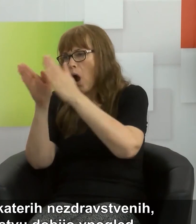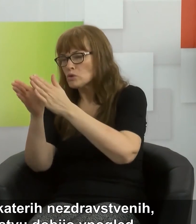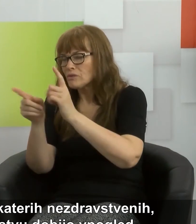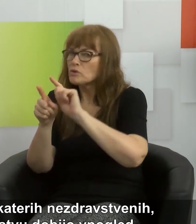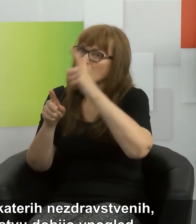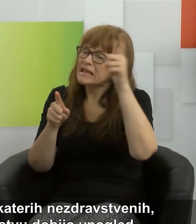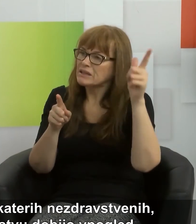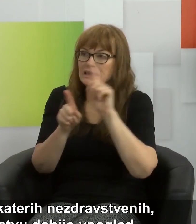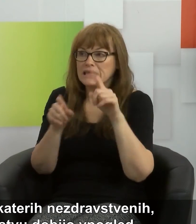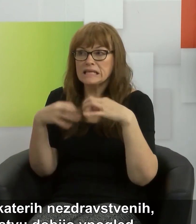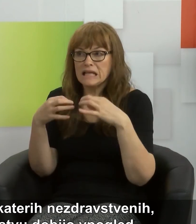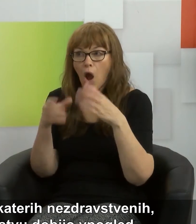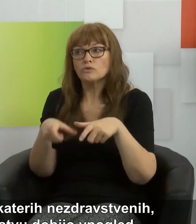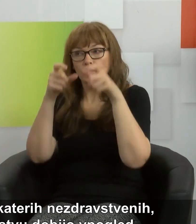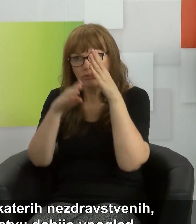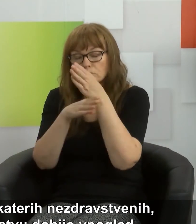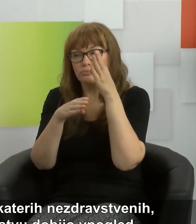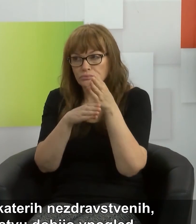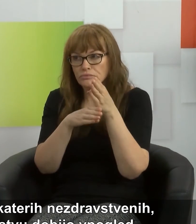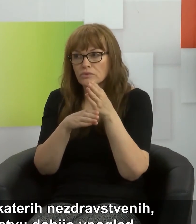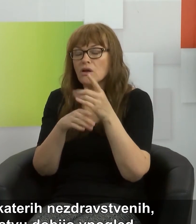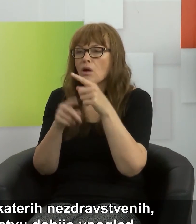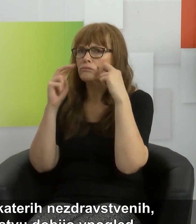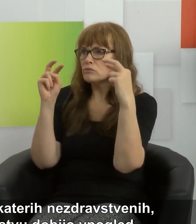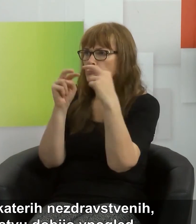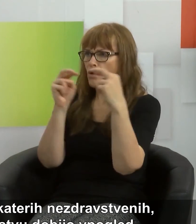tudi nekaterih nezdravstvenih, kjer